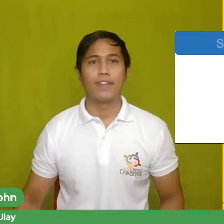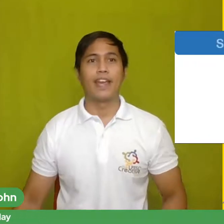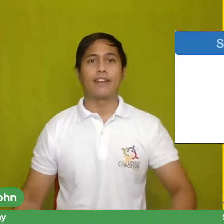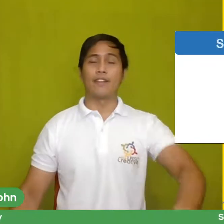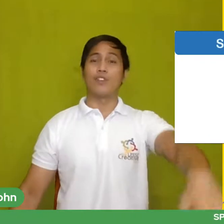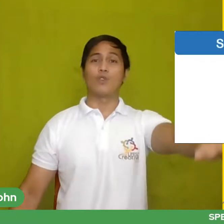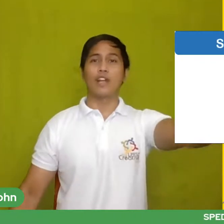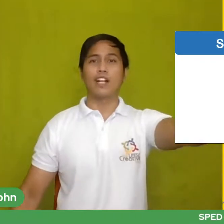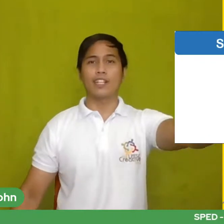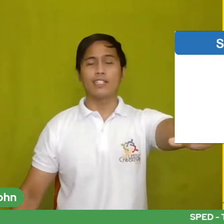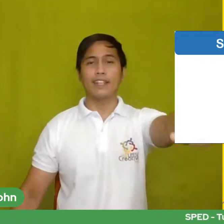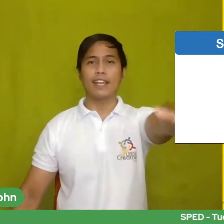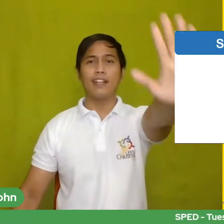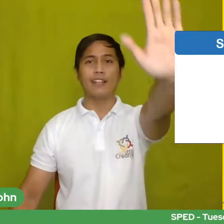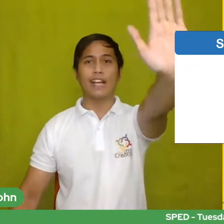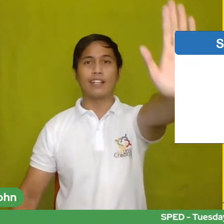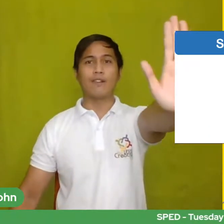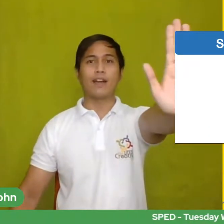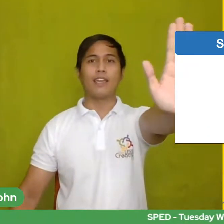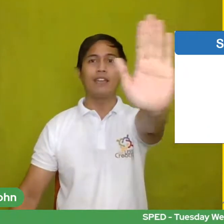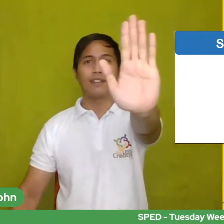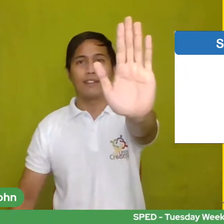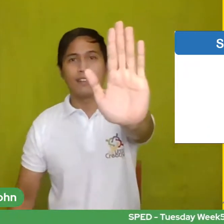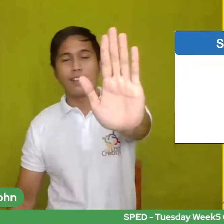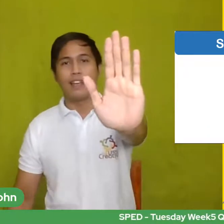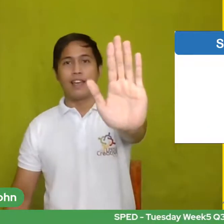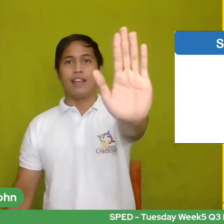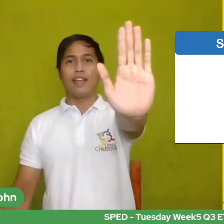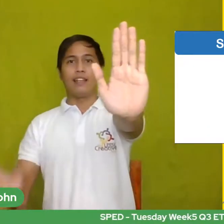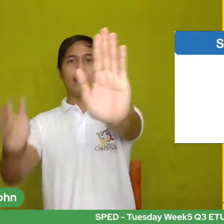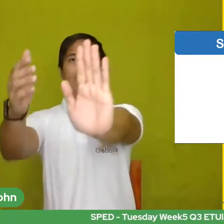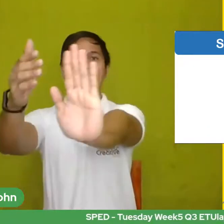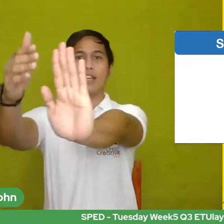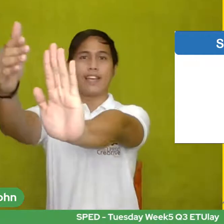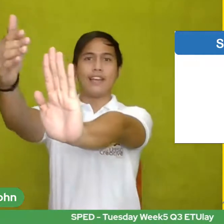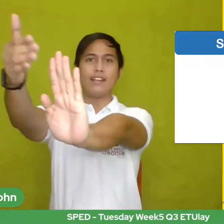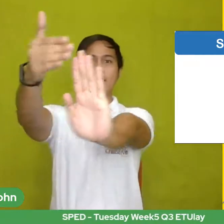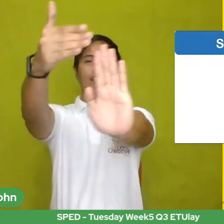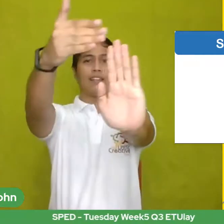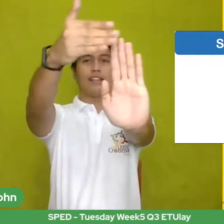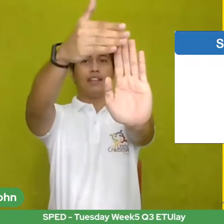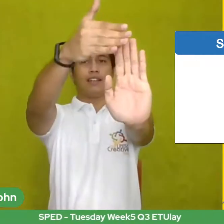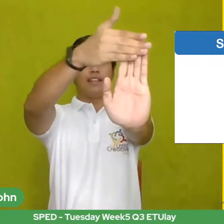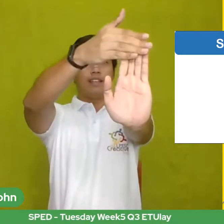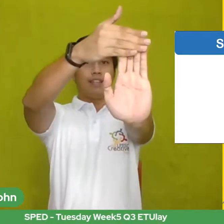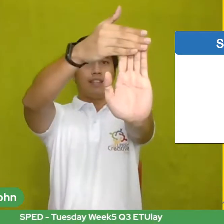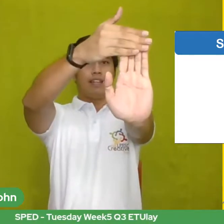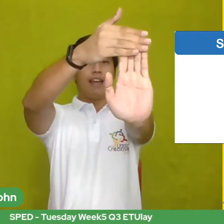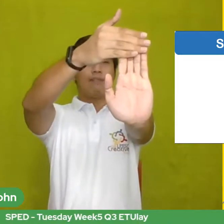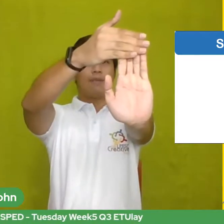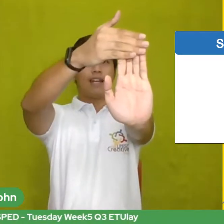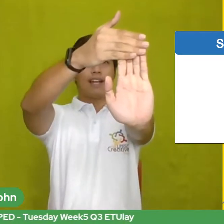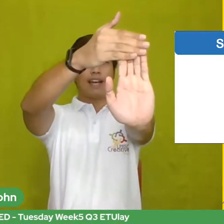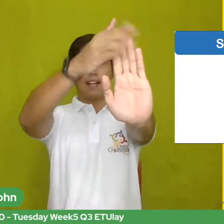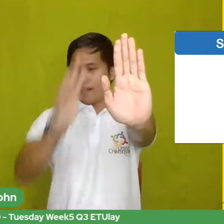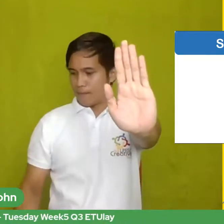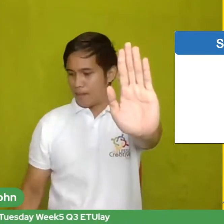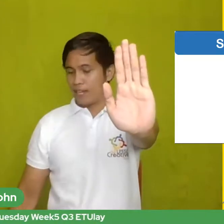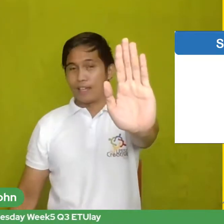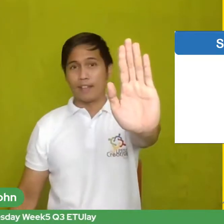Ayan. So unang exercise natin, itaas ang kamay. Direction ganyan. Ilay pabalik ang kamay.